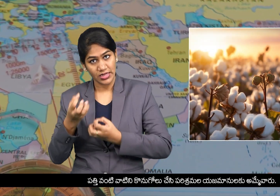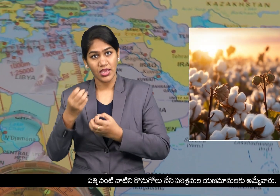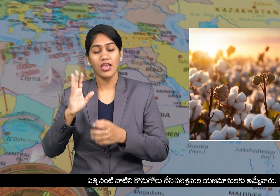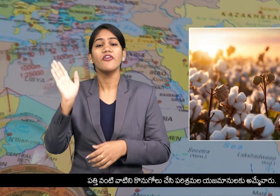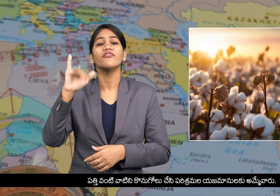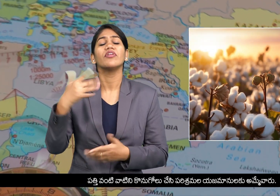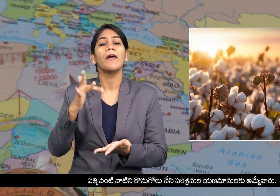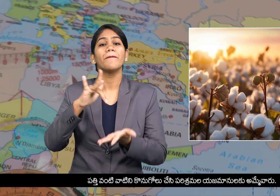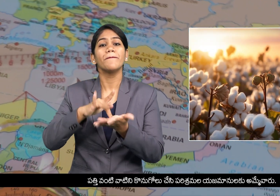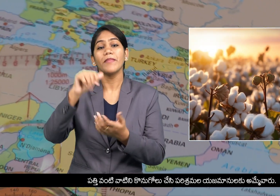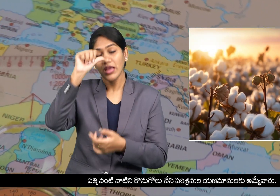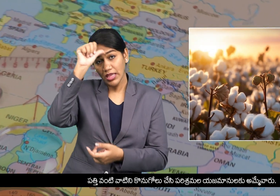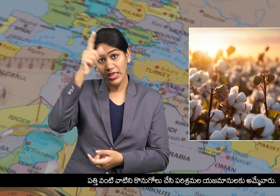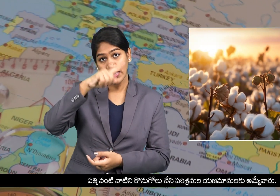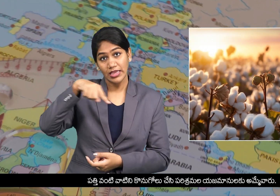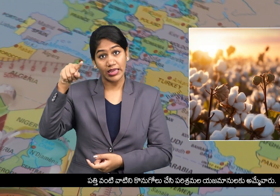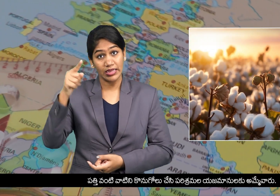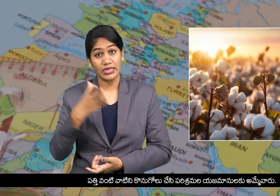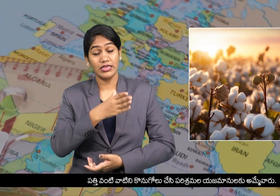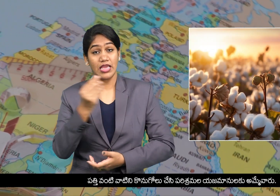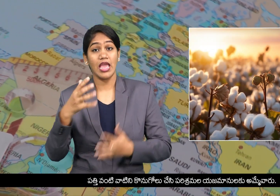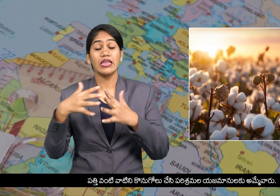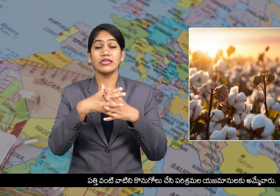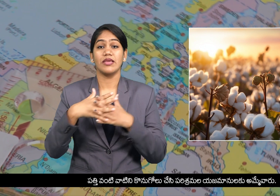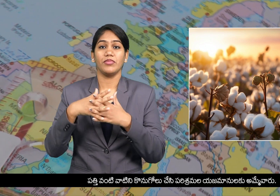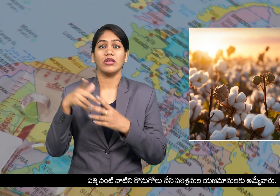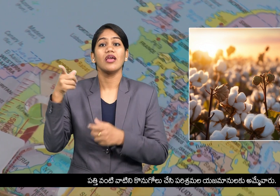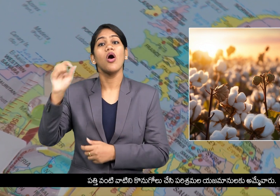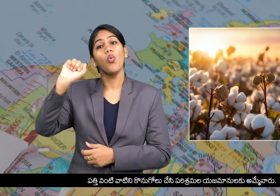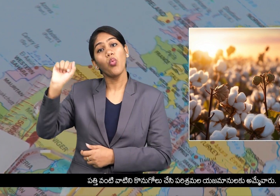చేసి పరిశ్రమల యజమానులకు అమ్మేవారు.